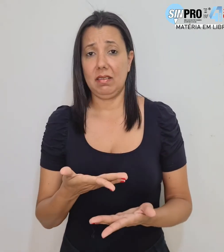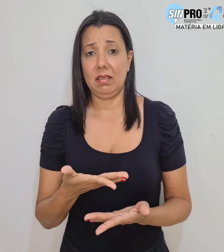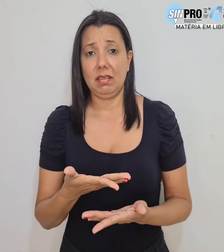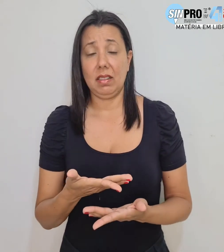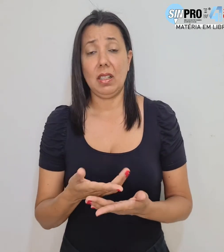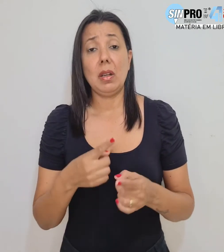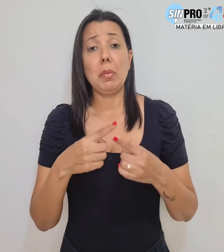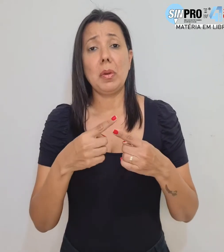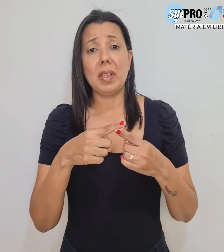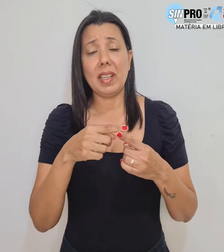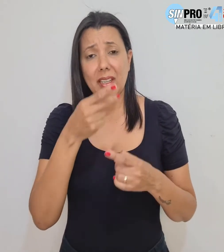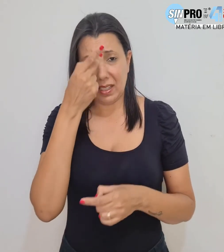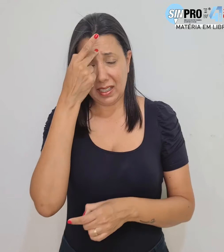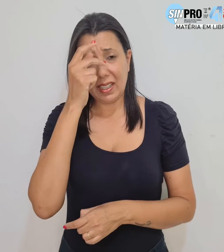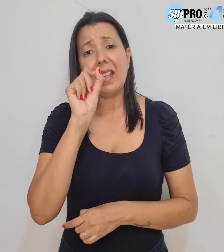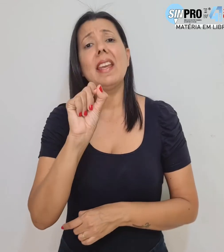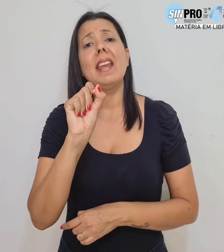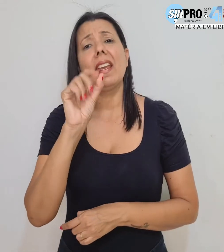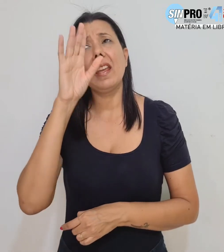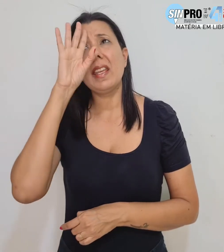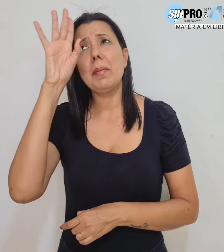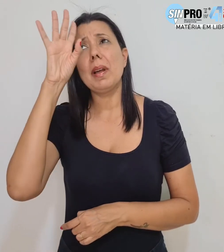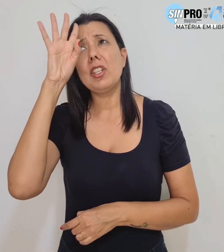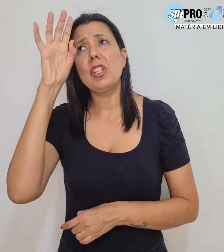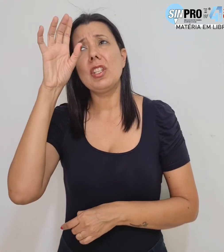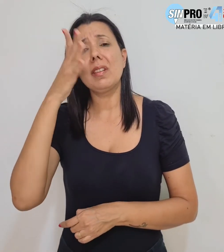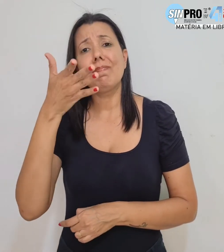pois quem imagina que o setor público